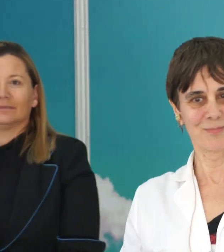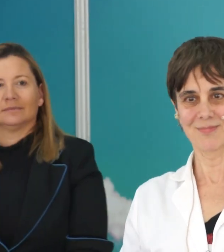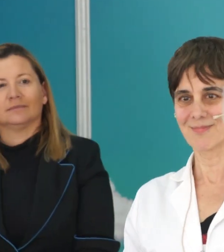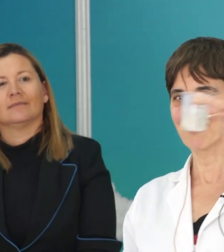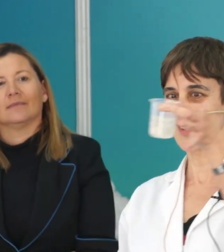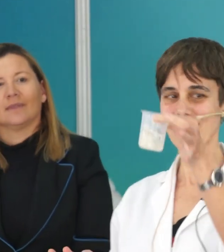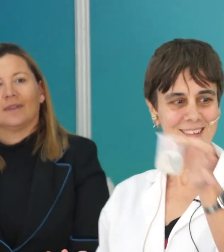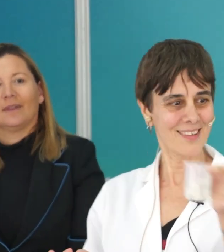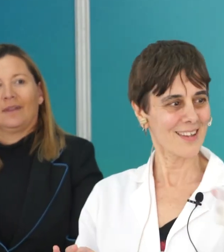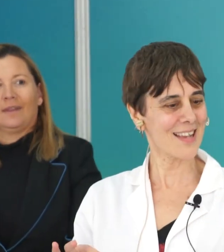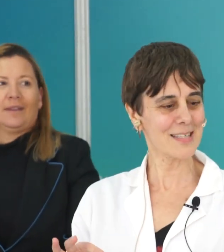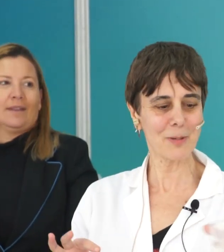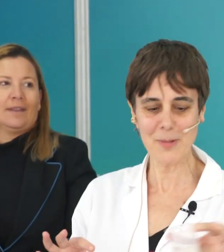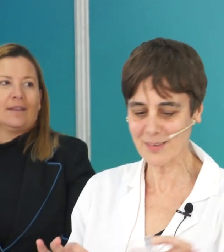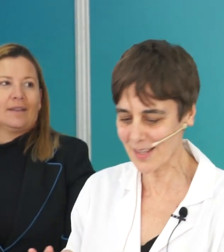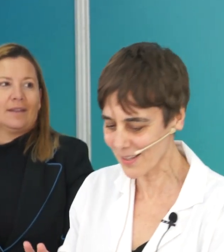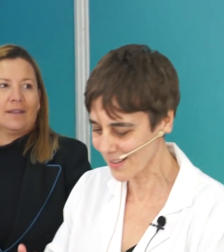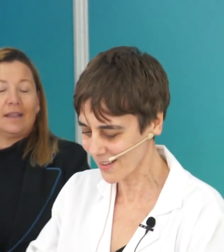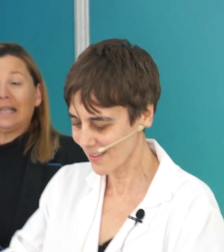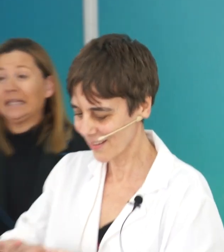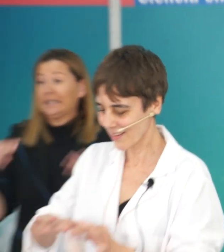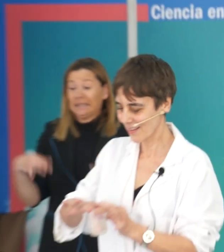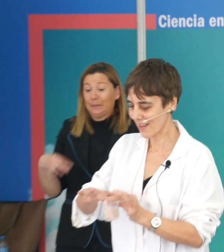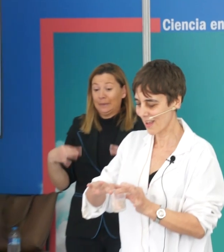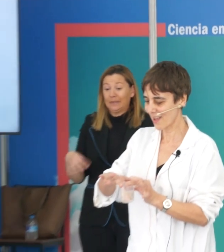¡Qué curioso! ¿Eh? Es simplemente